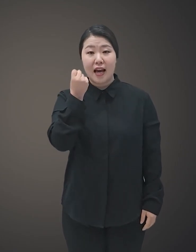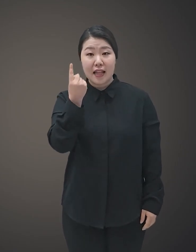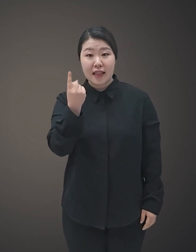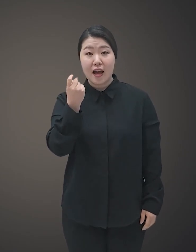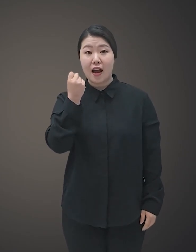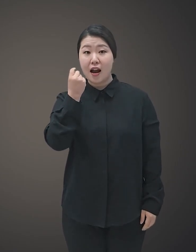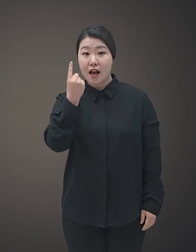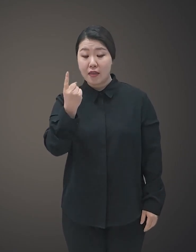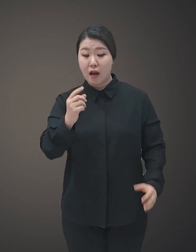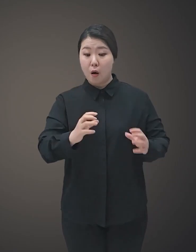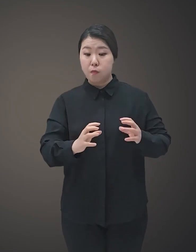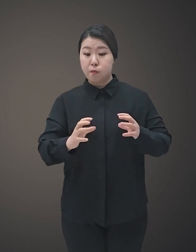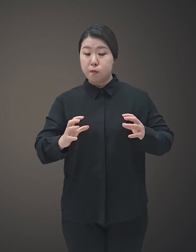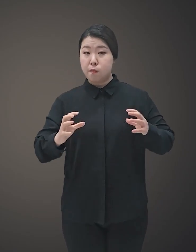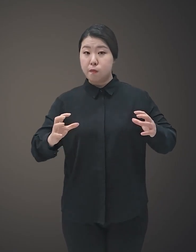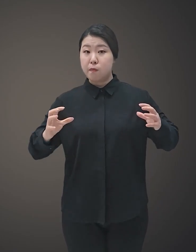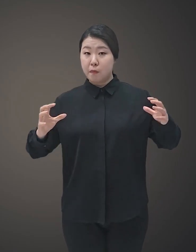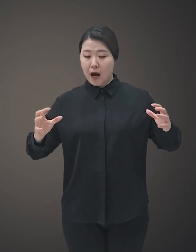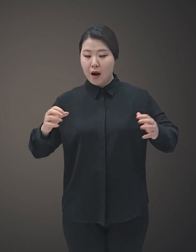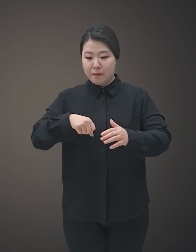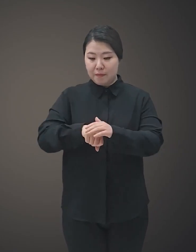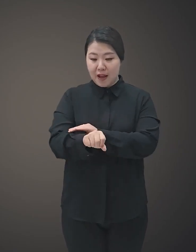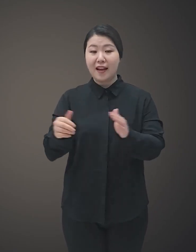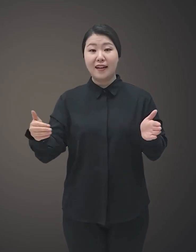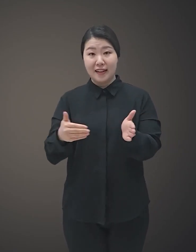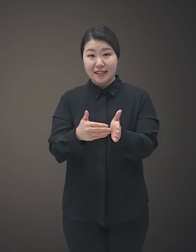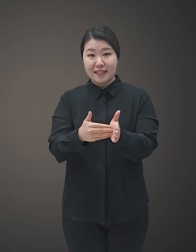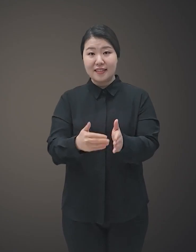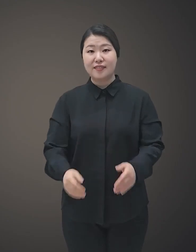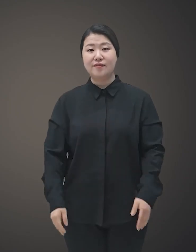마침내 둥지에서 나와 날아오를 준비가 될 때까지